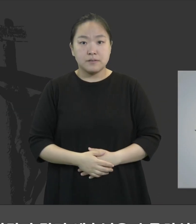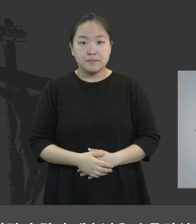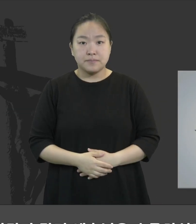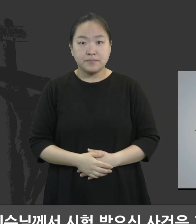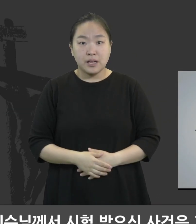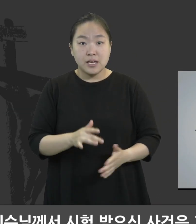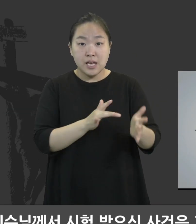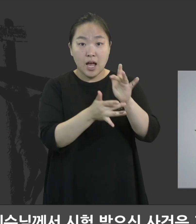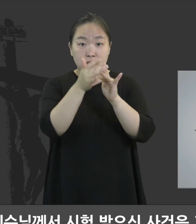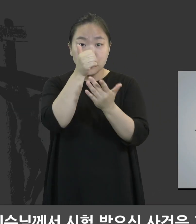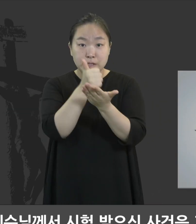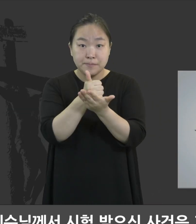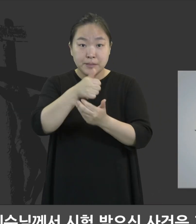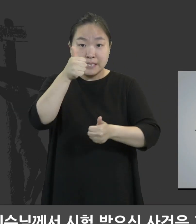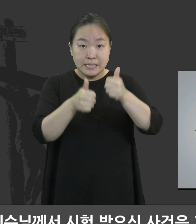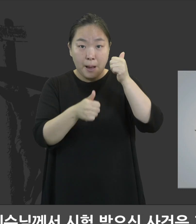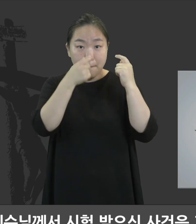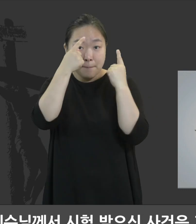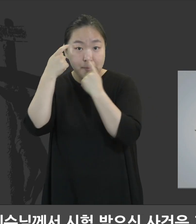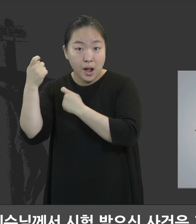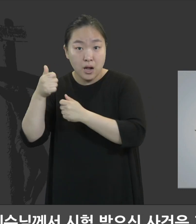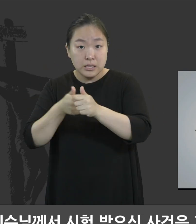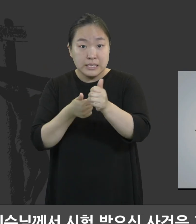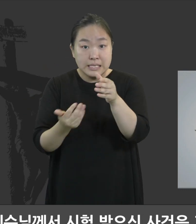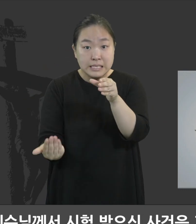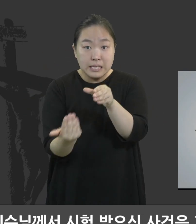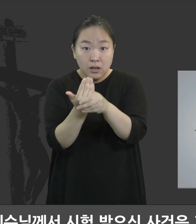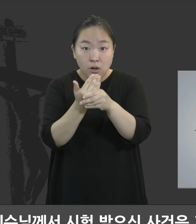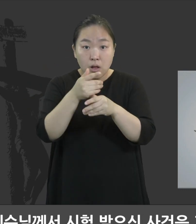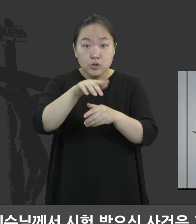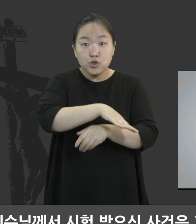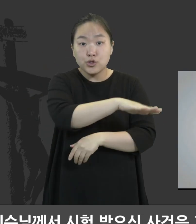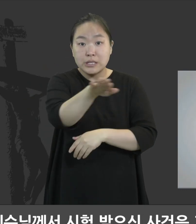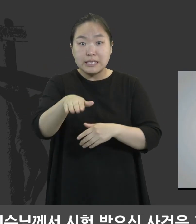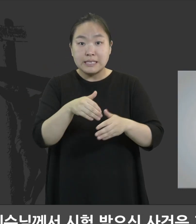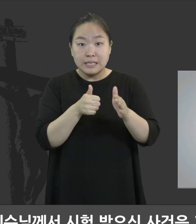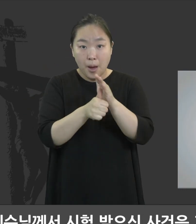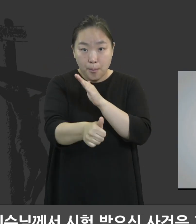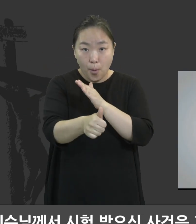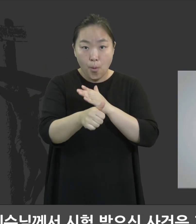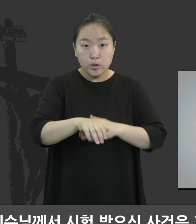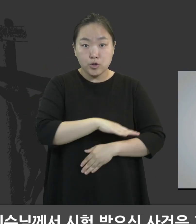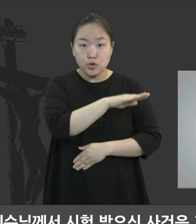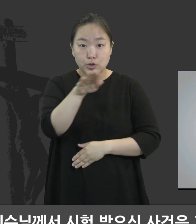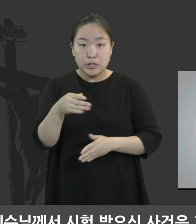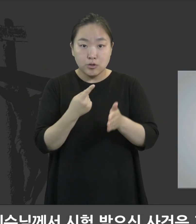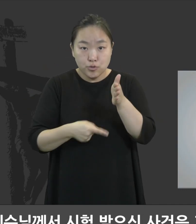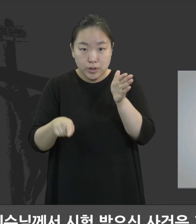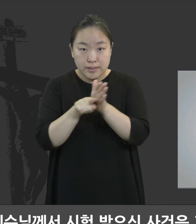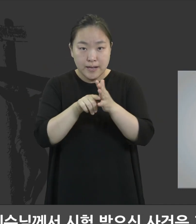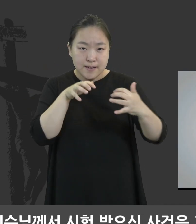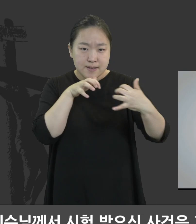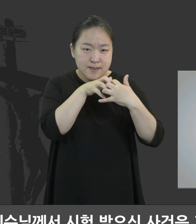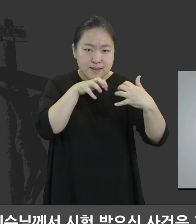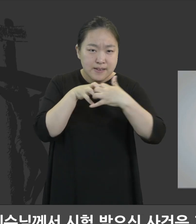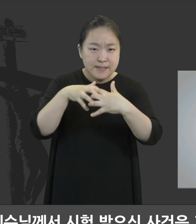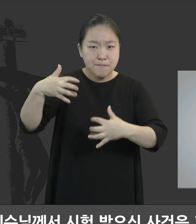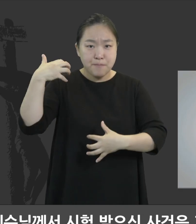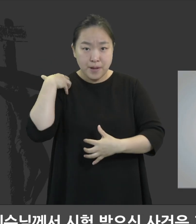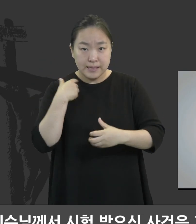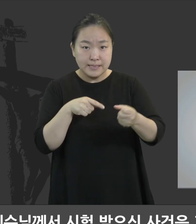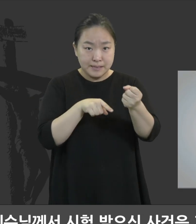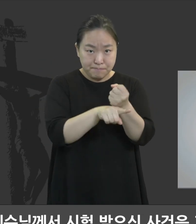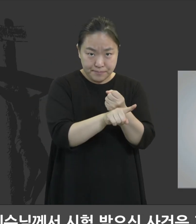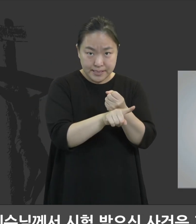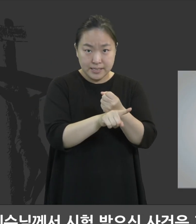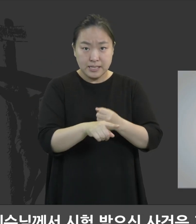이기셨습니다. 예수님께서 시험 받으신 사건은 그분이 우리의 대표자로 우리를 위해 전쟁을 치르신